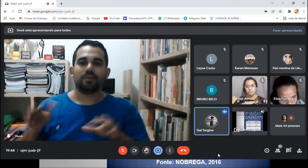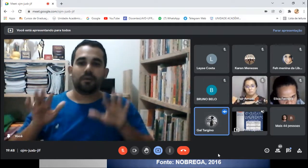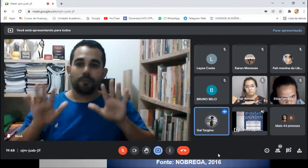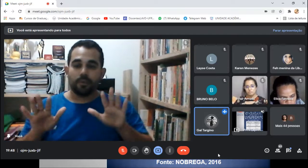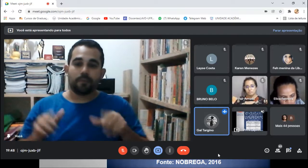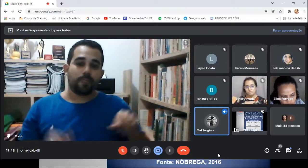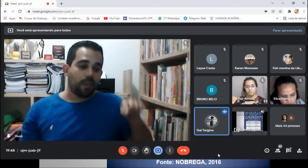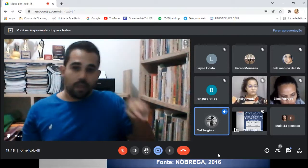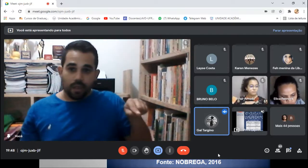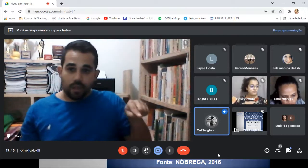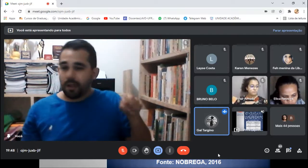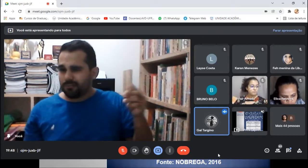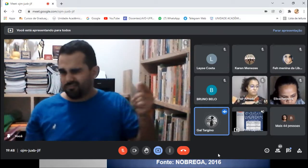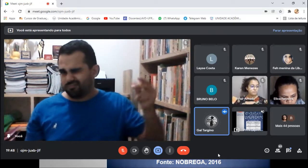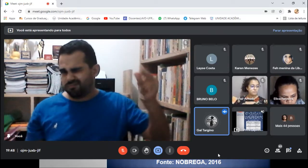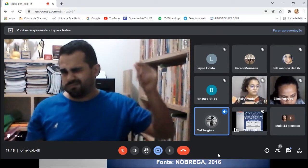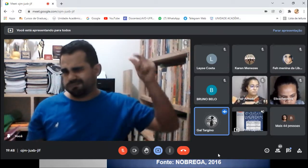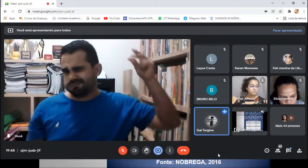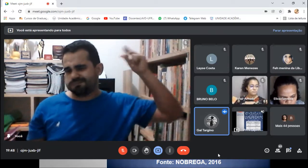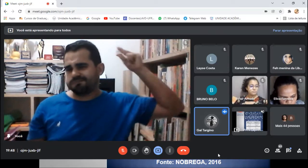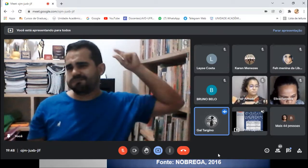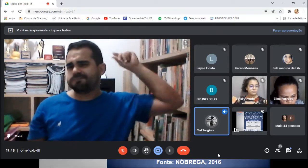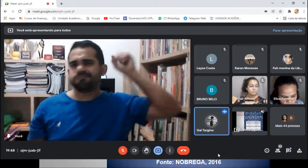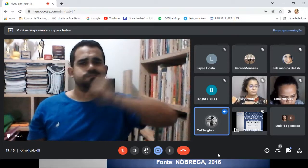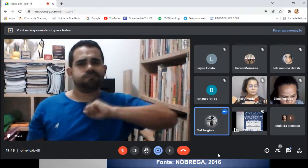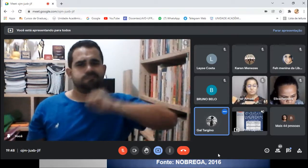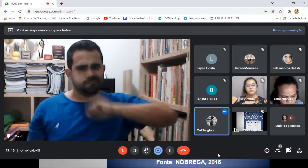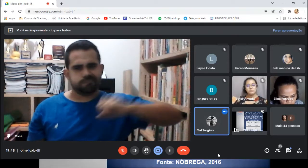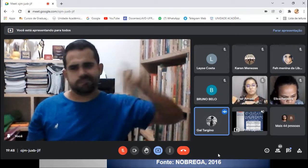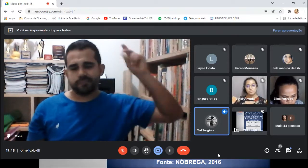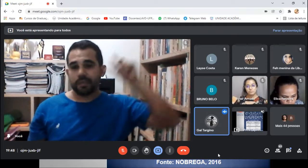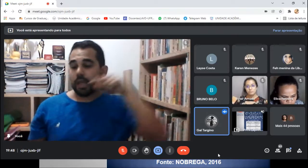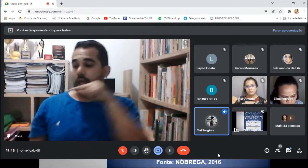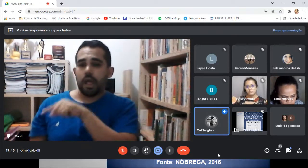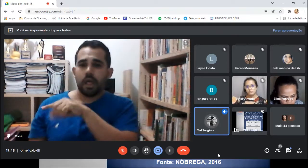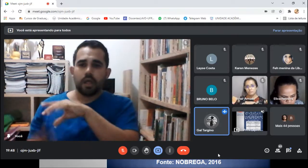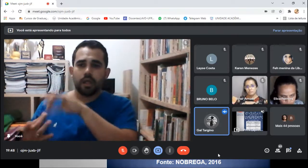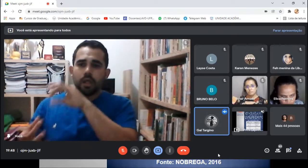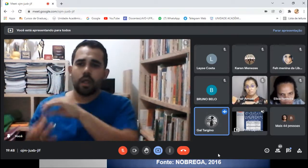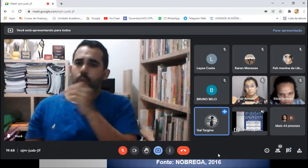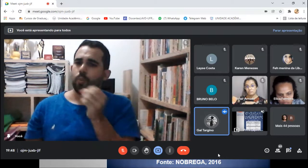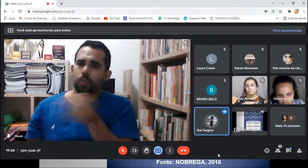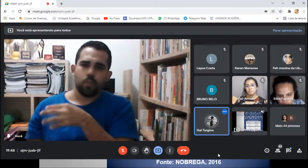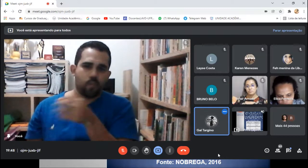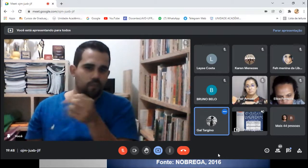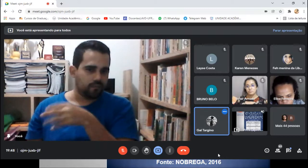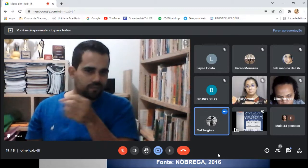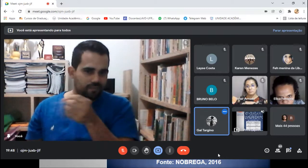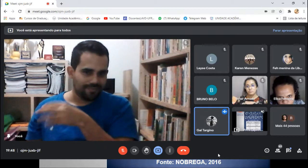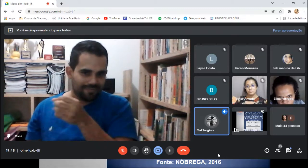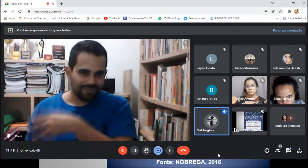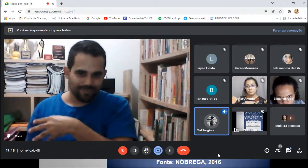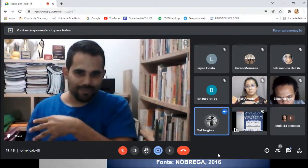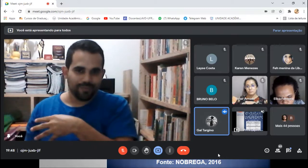sigmanologia é diferente, né, são o uso das mãos. Então, a gente traz essa tabela para poder